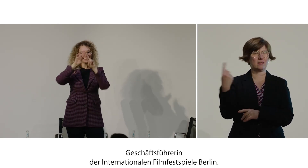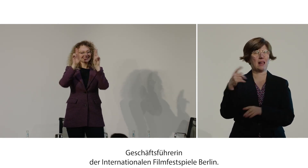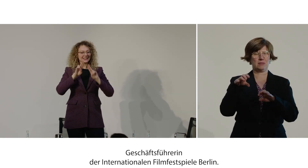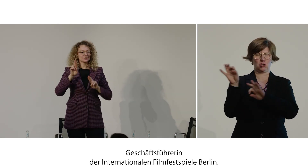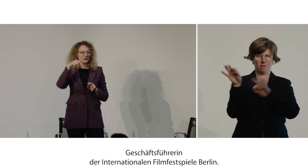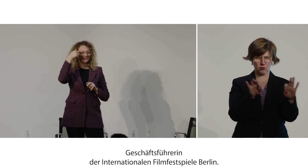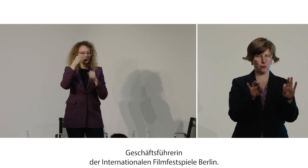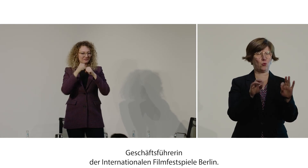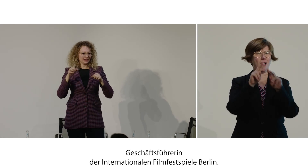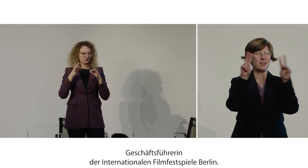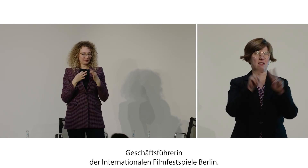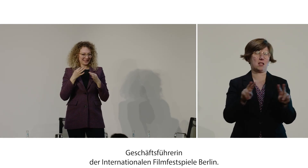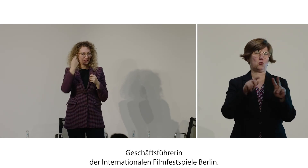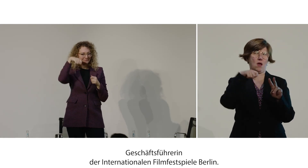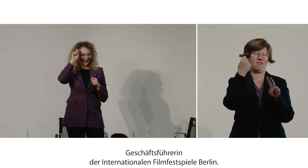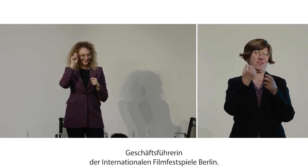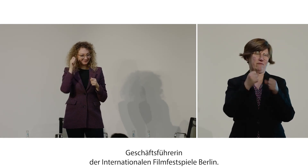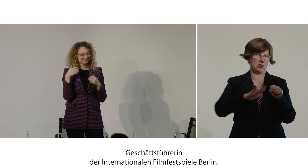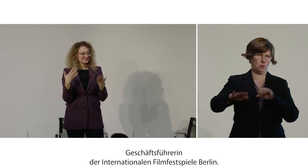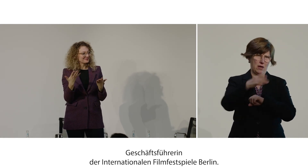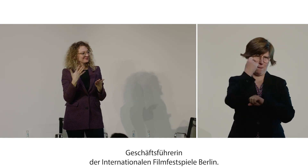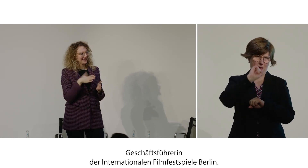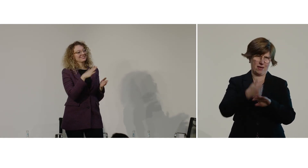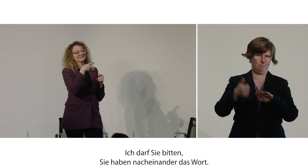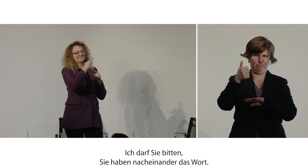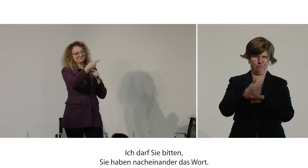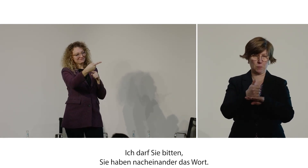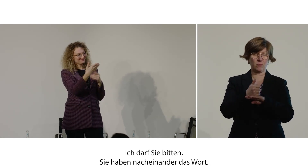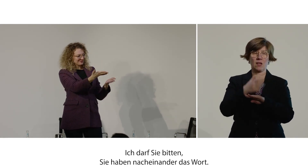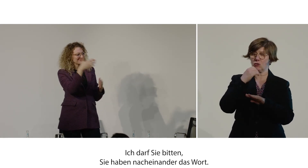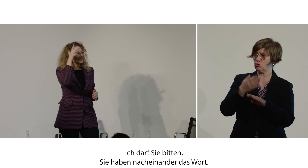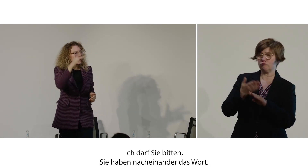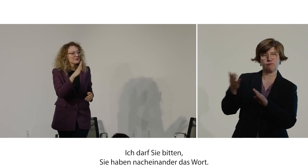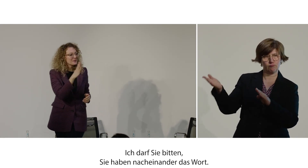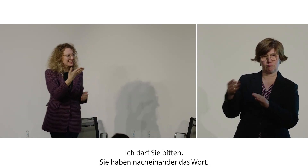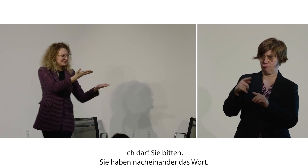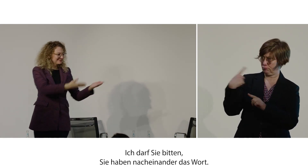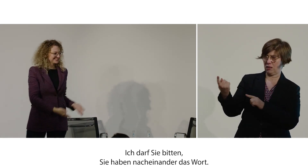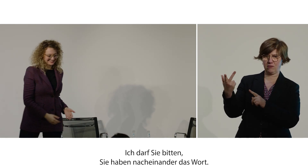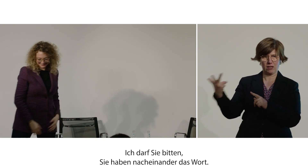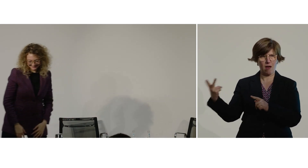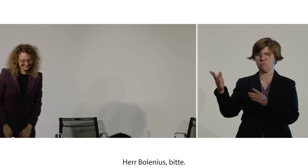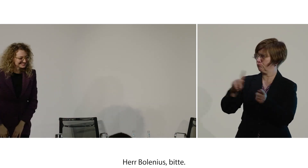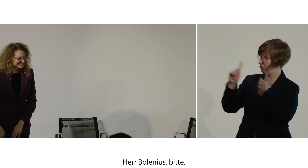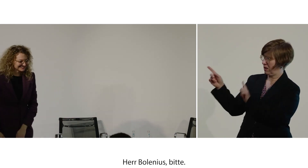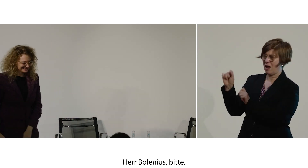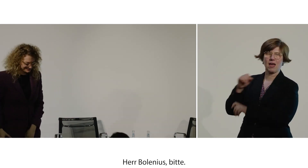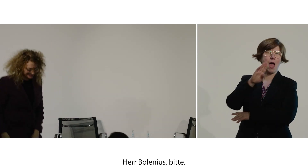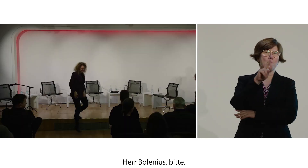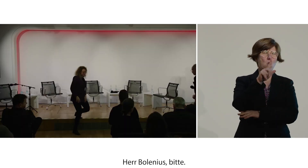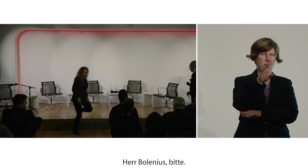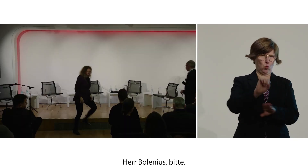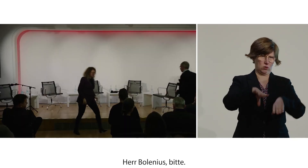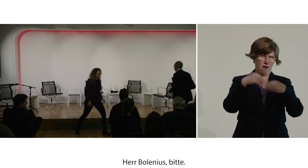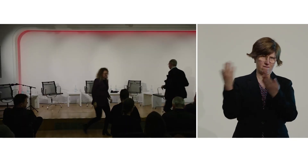ist Geschäftsführerin der internationalen Filmfestspiele Berlin. Ich darf Sie bitten und Sie haben nacheinander das Wort. Herr Bolenius, bitte.